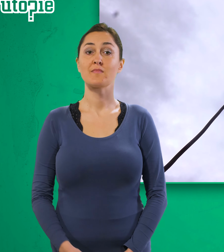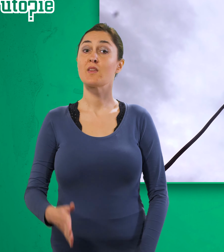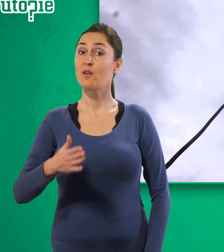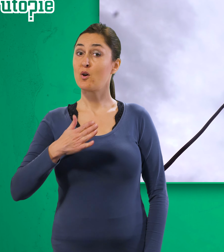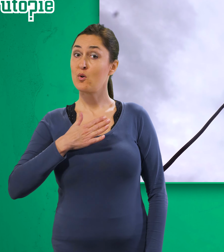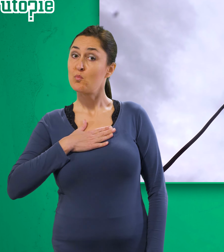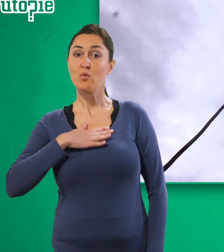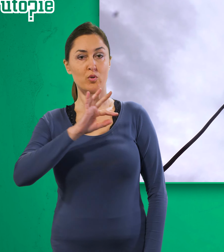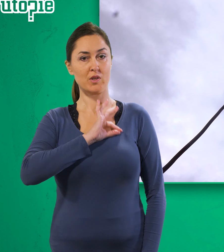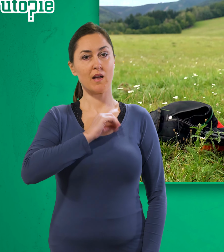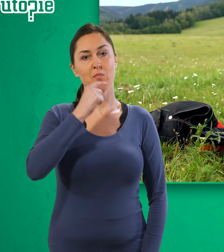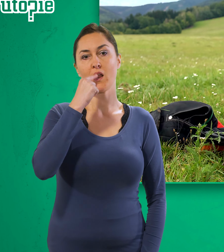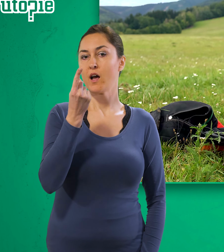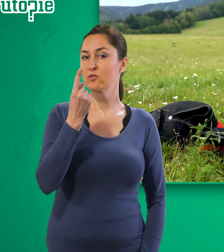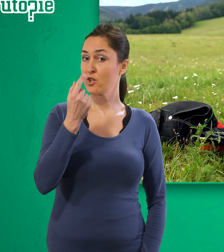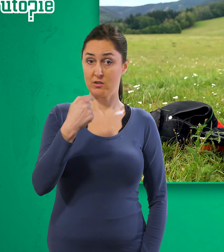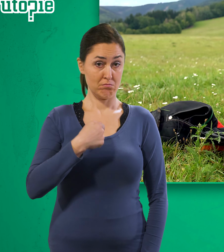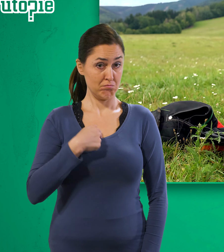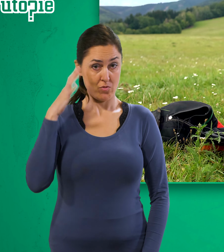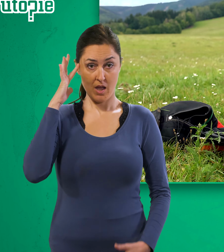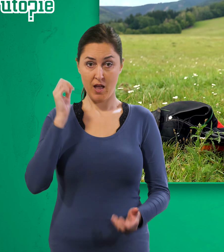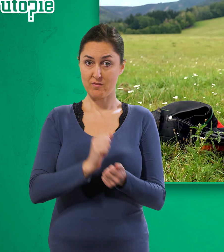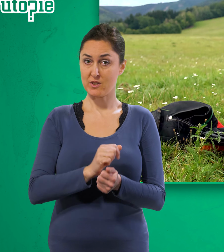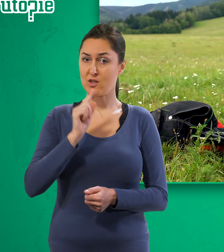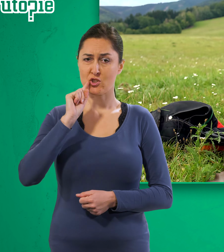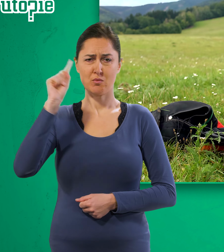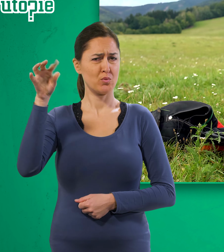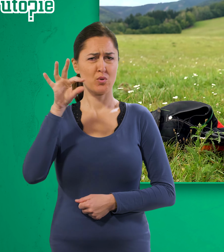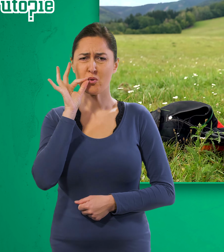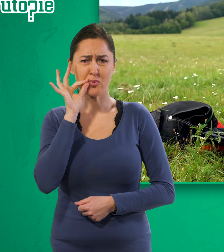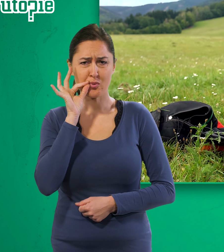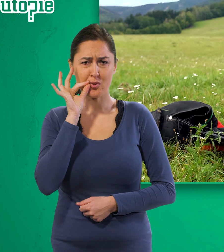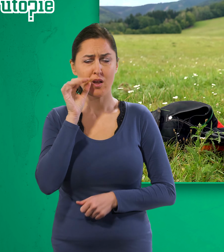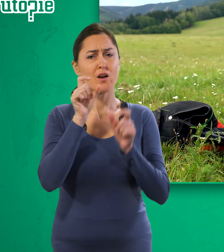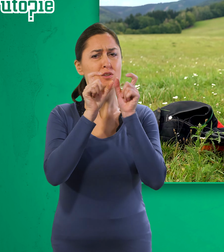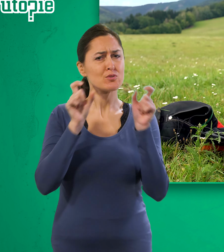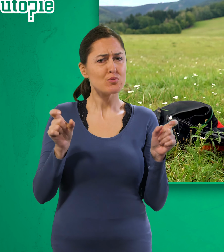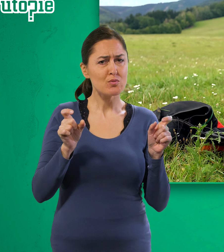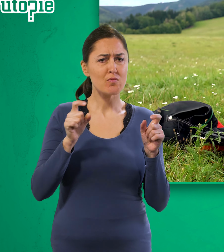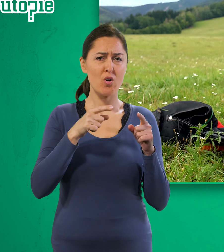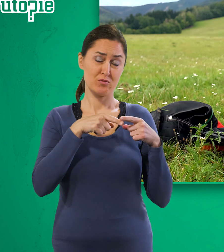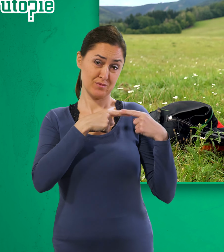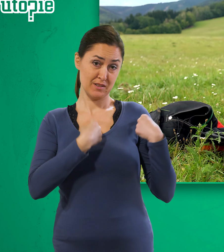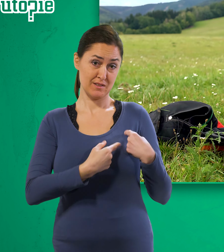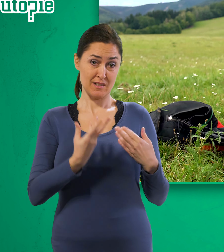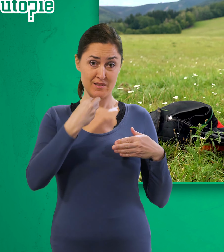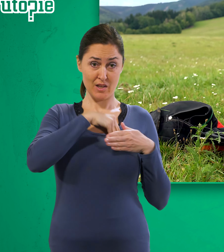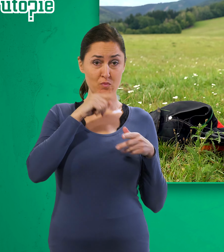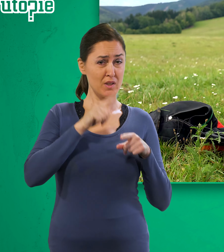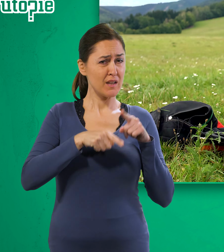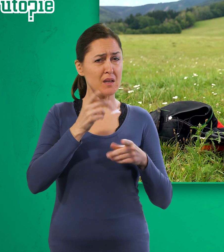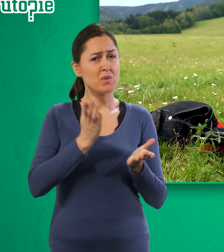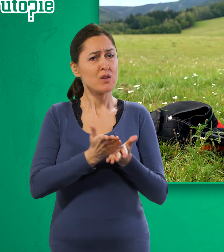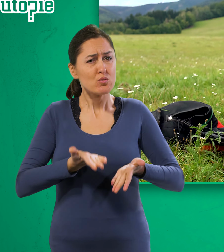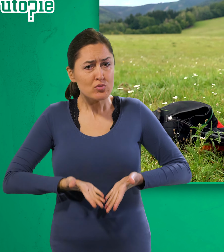Jednou mi můj spolužák řekl, že mu není dáno věřit v Boha. Chtěl tím říct, že v jeho životě